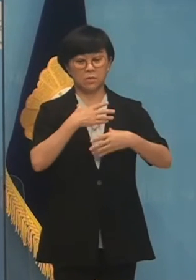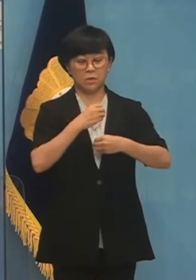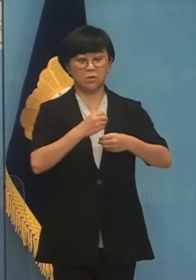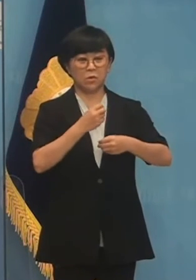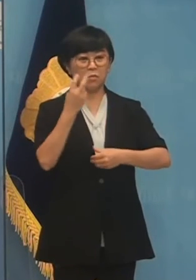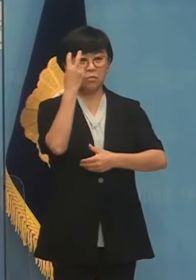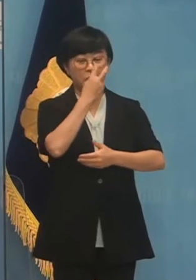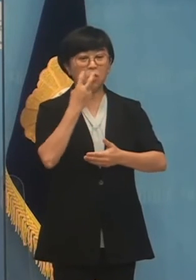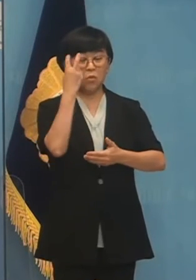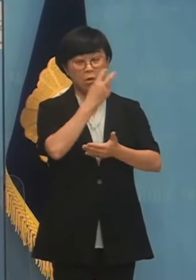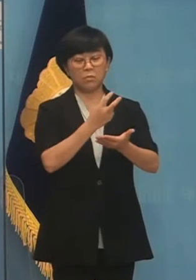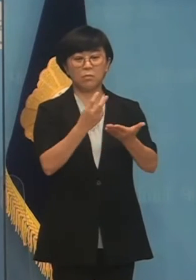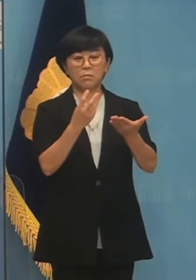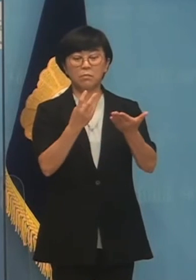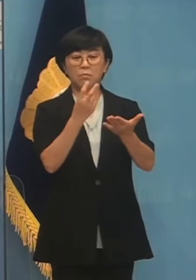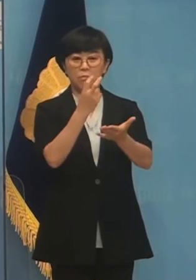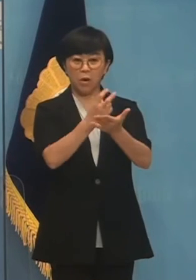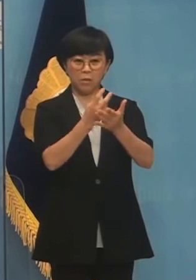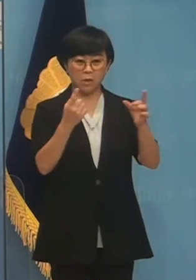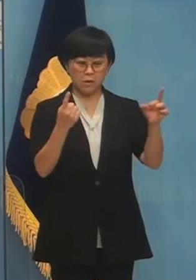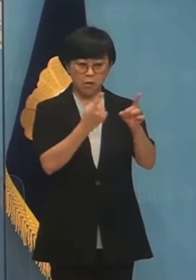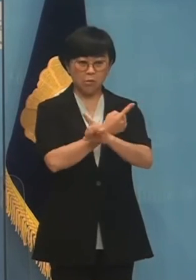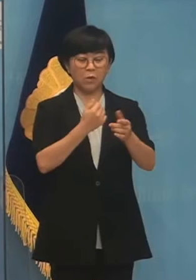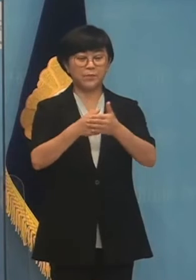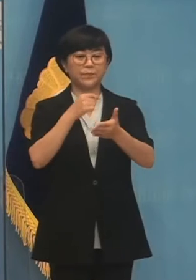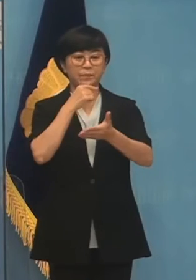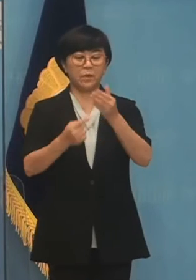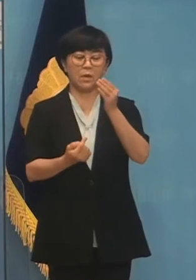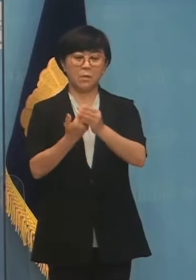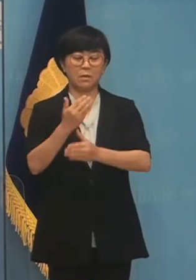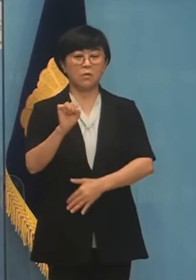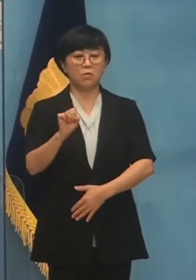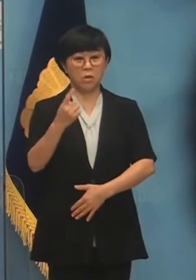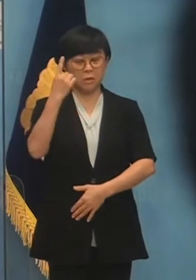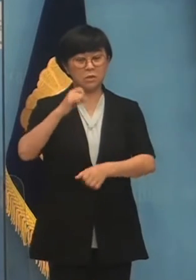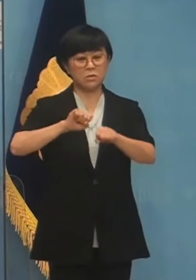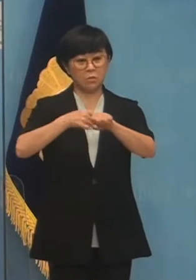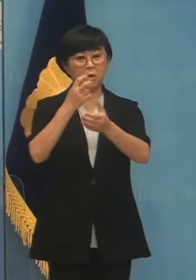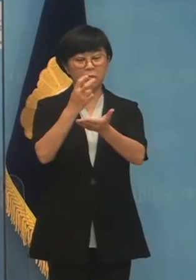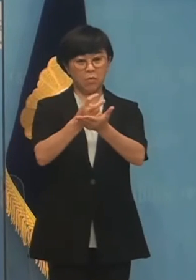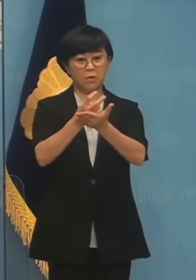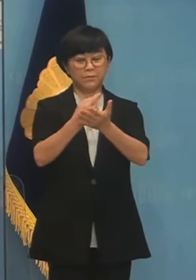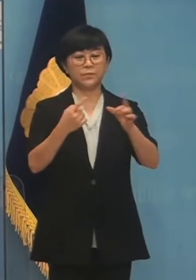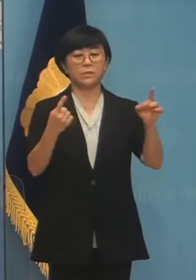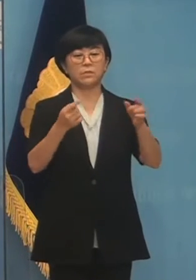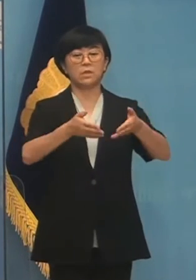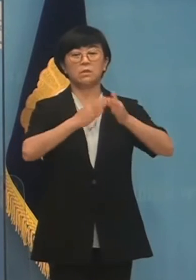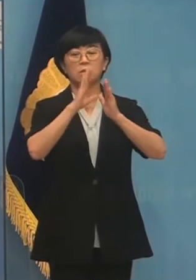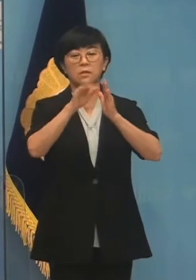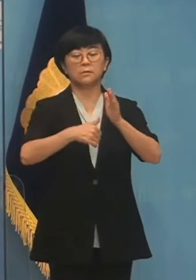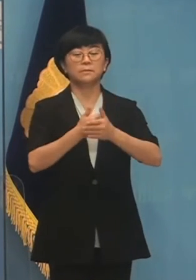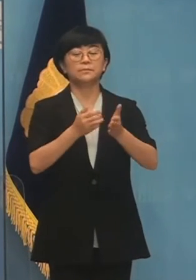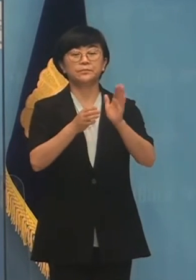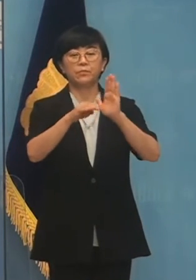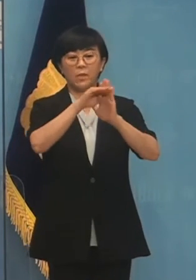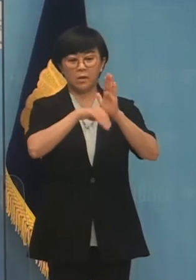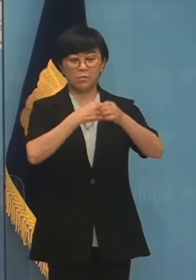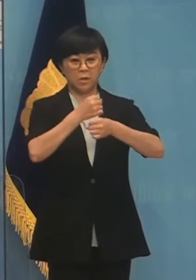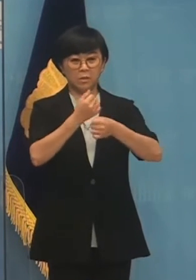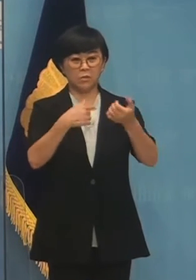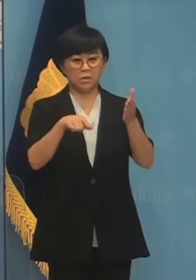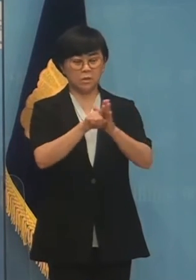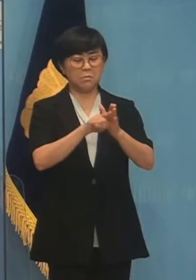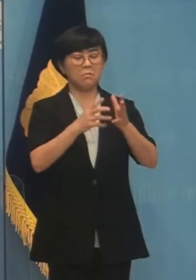산업안전보건법 개정부터 중대재해처벌법 제정과 그 시행령을 논의하는 지금까지 참으로